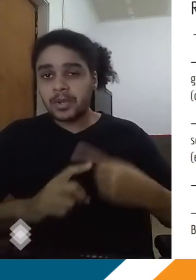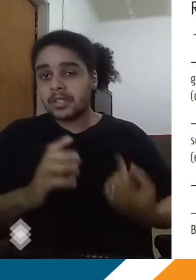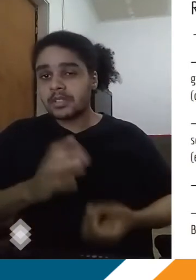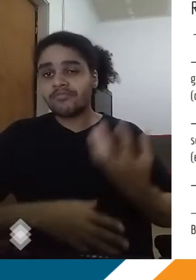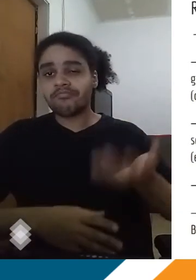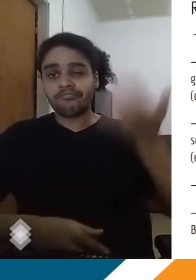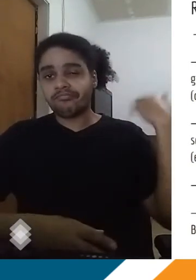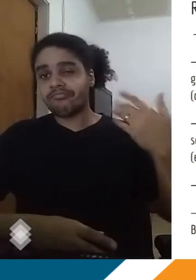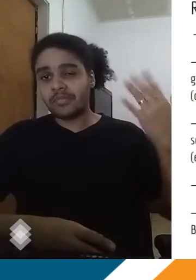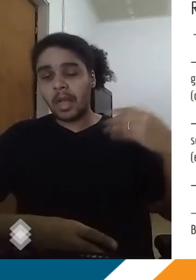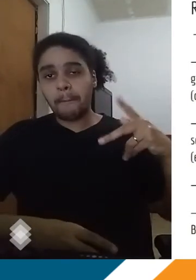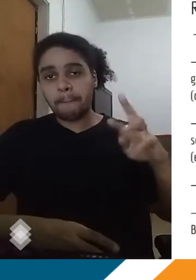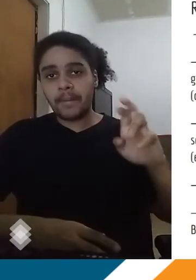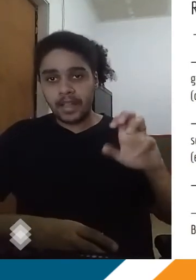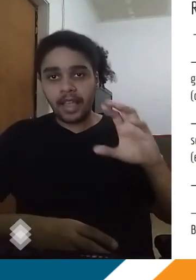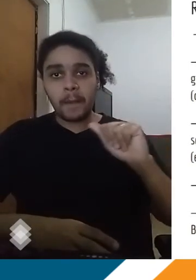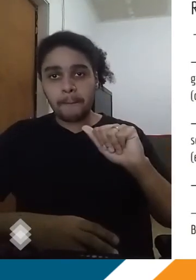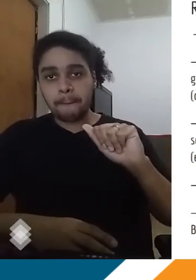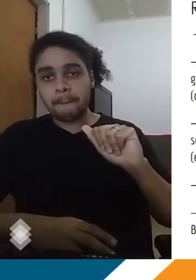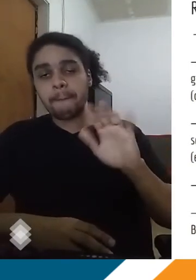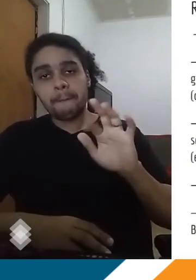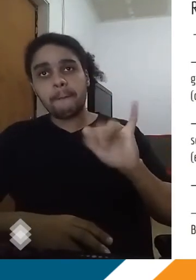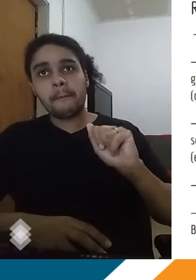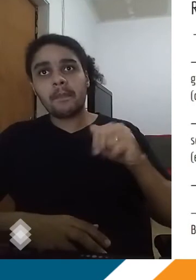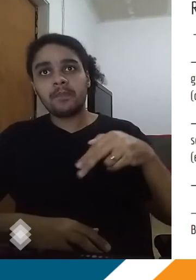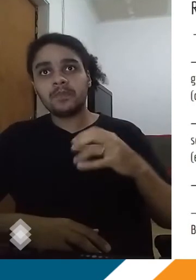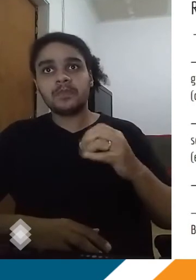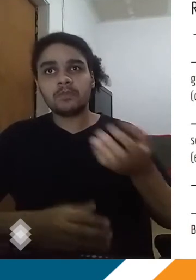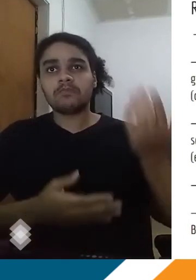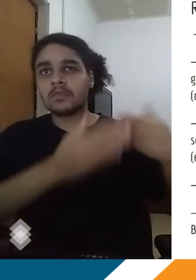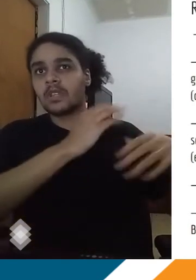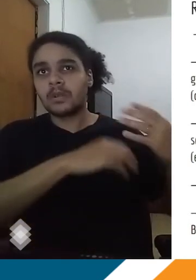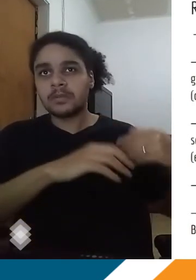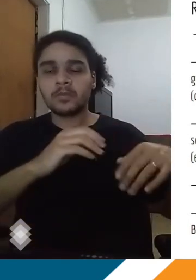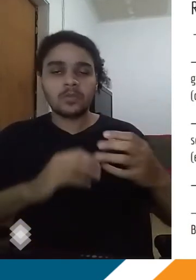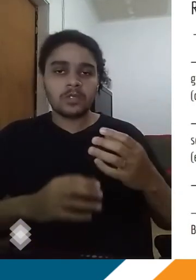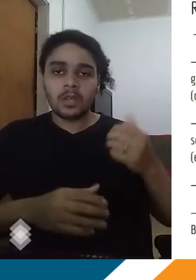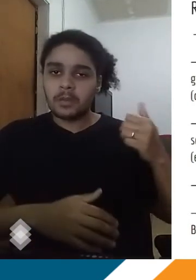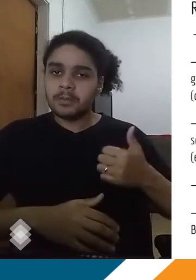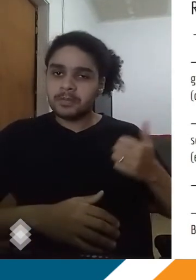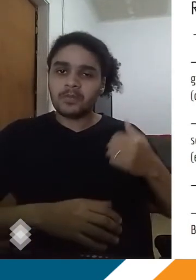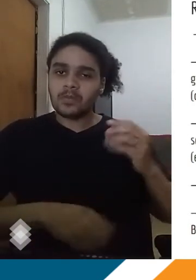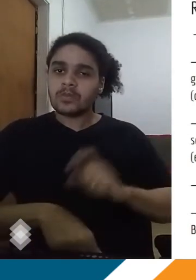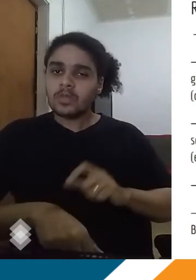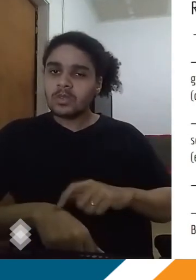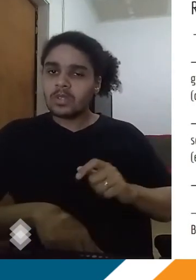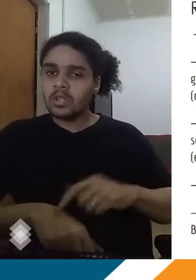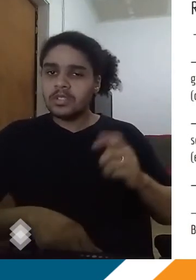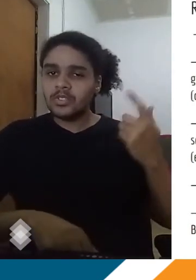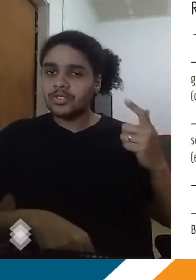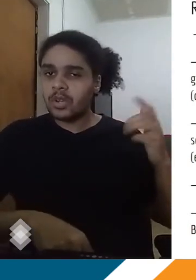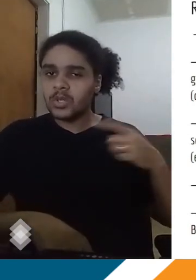quê? Porque foram formadas lá no pré-cambriano, né? Um dos primeiros momentos da história geológica do